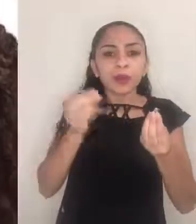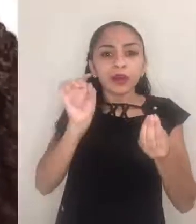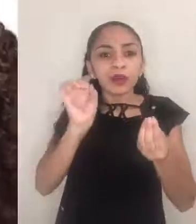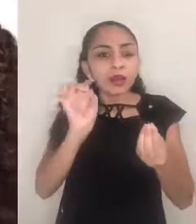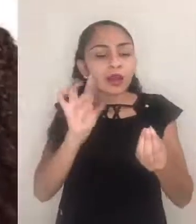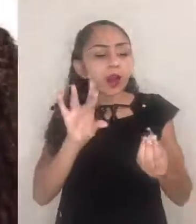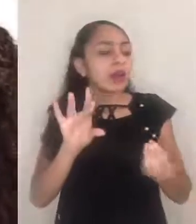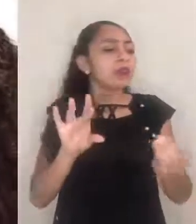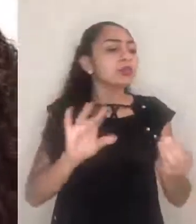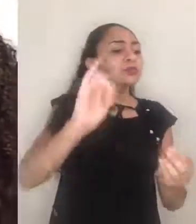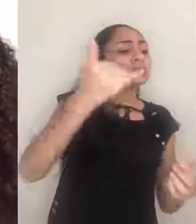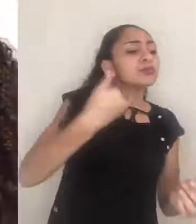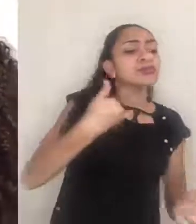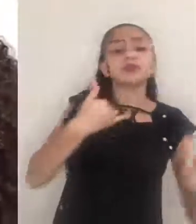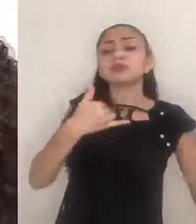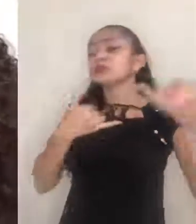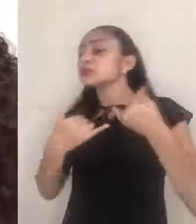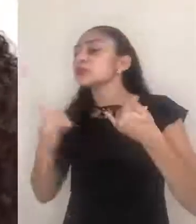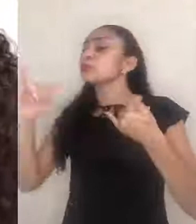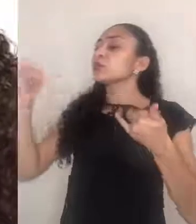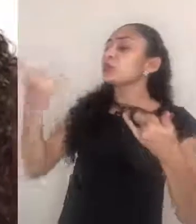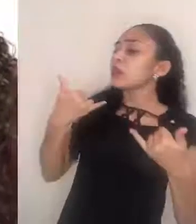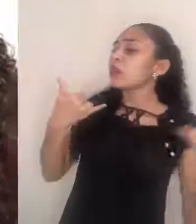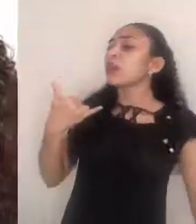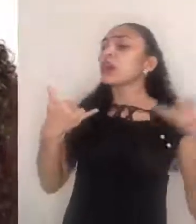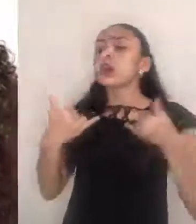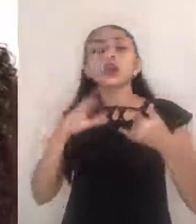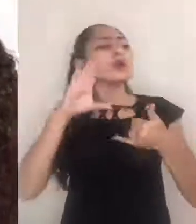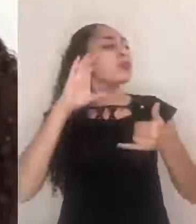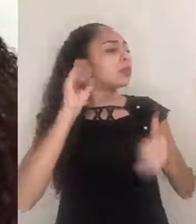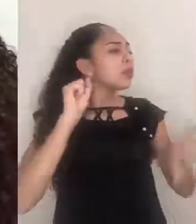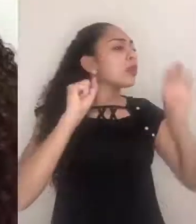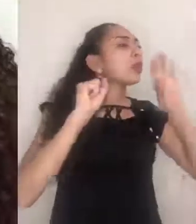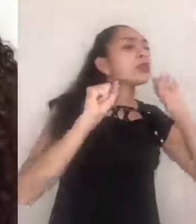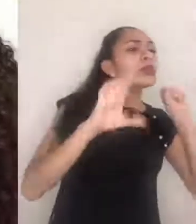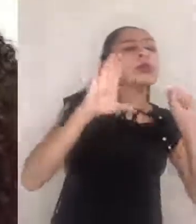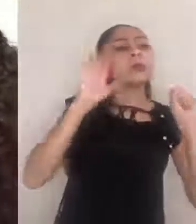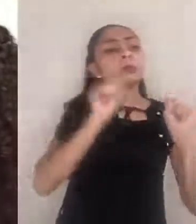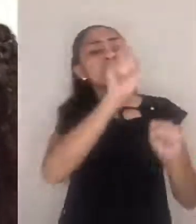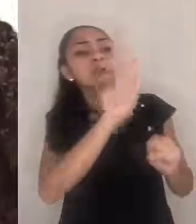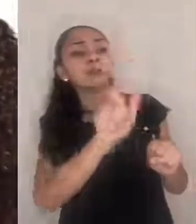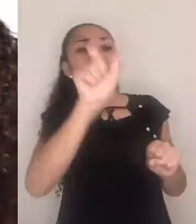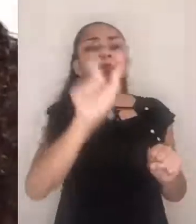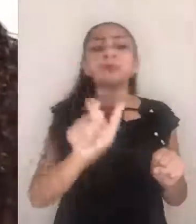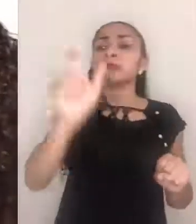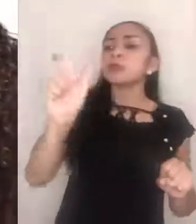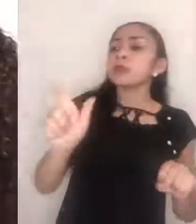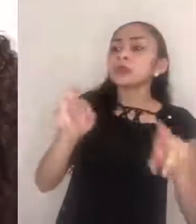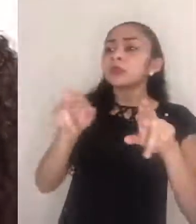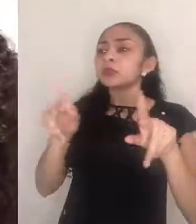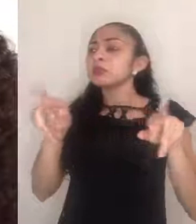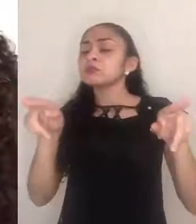quer dizer, o que a palavra de Deus quer dizer para nós é que Jó agora conhecia Deus de fato e de